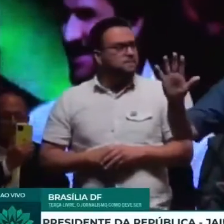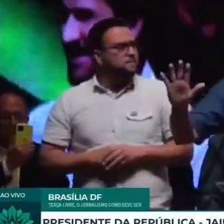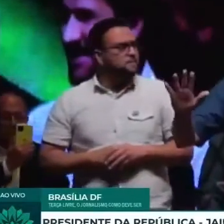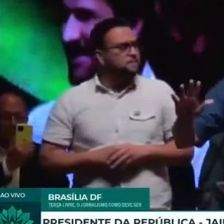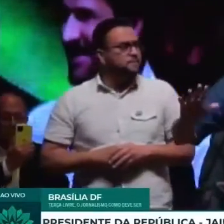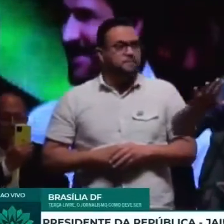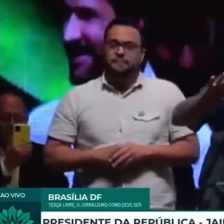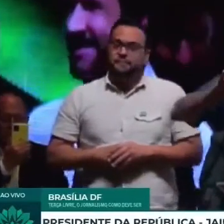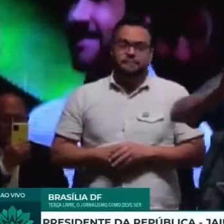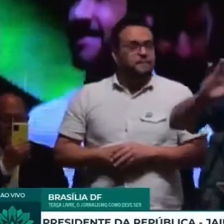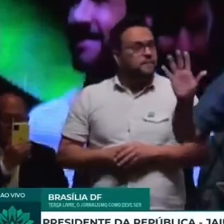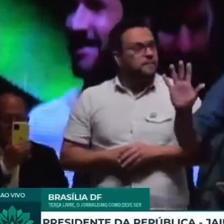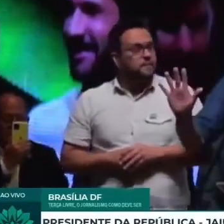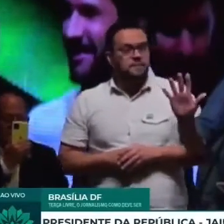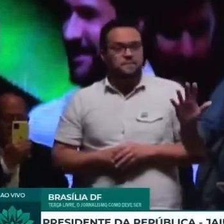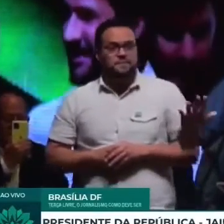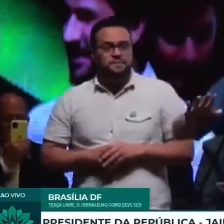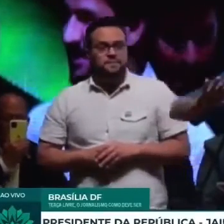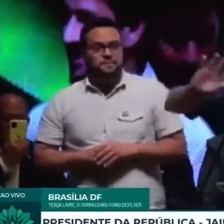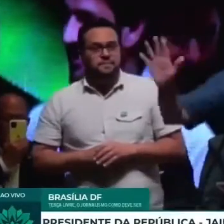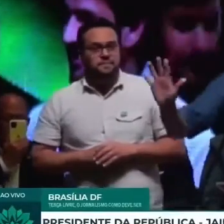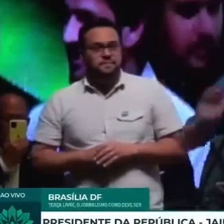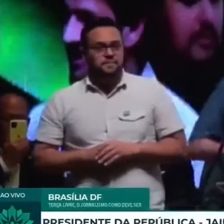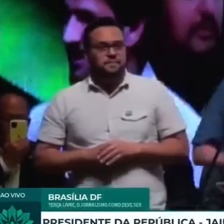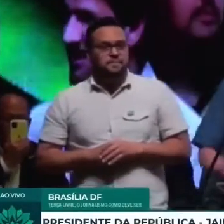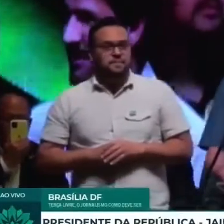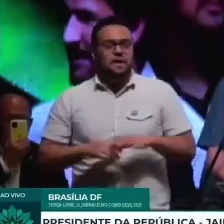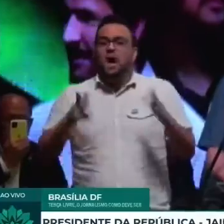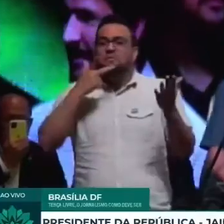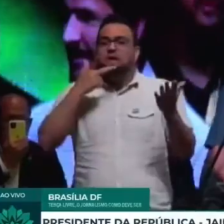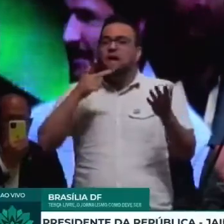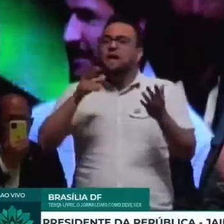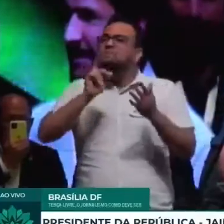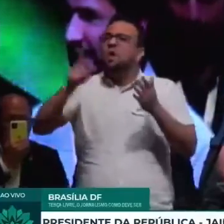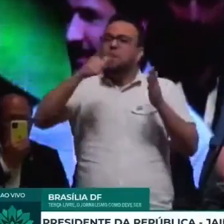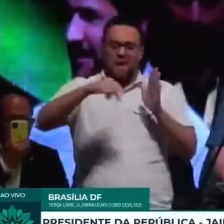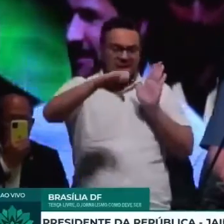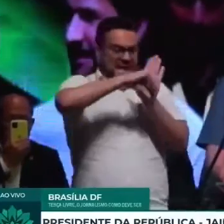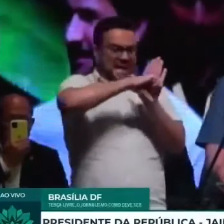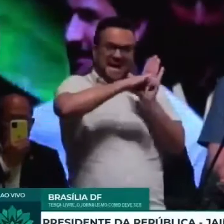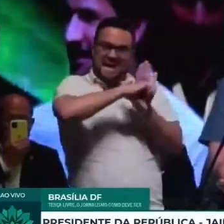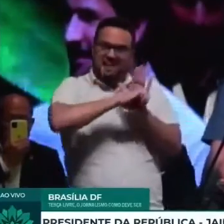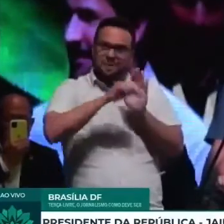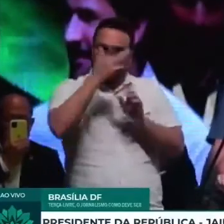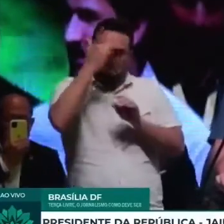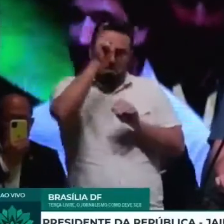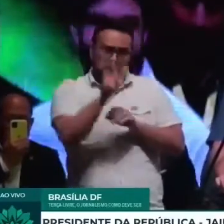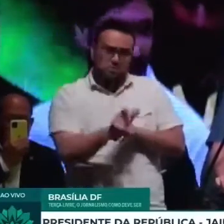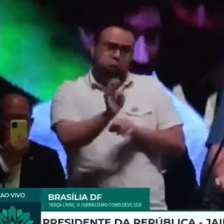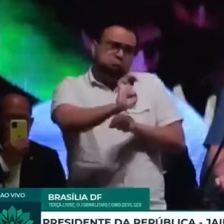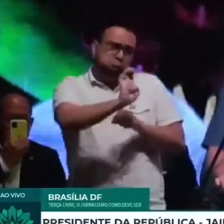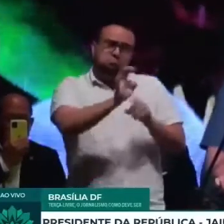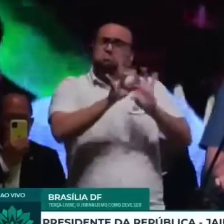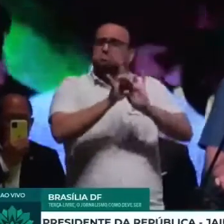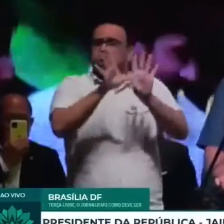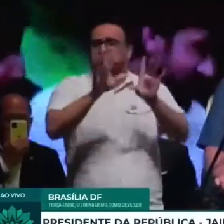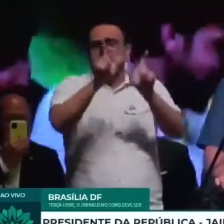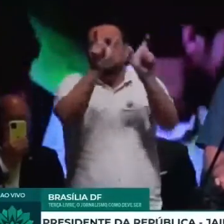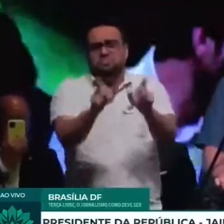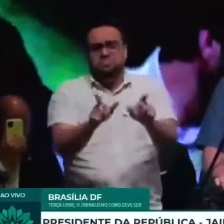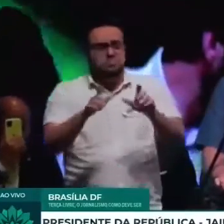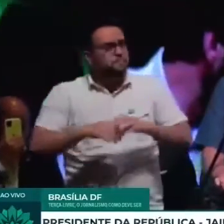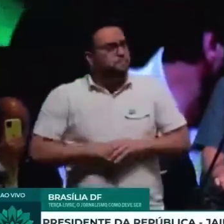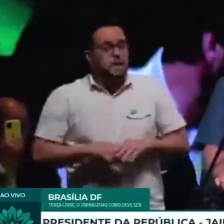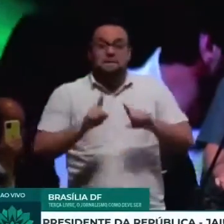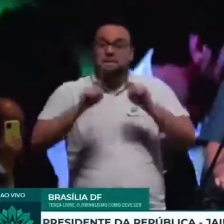e se bem que eu não considero nem um crime cheguei E agora fica parado o